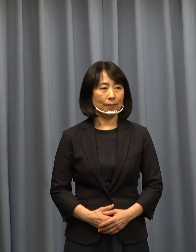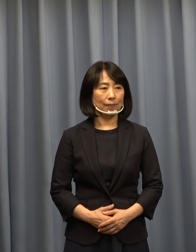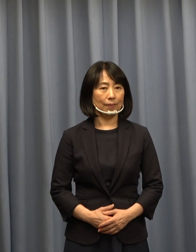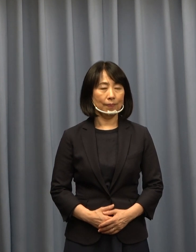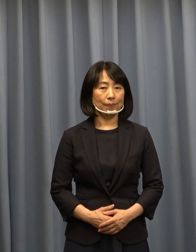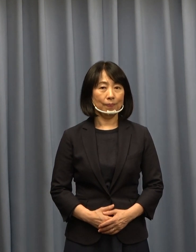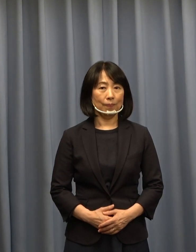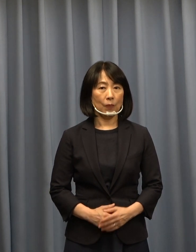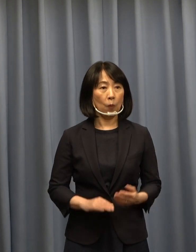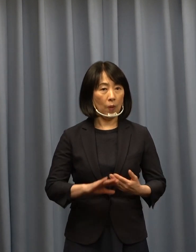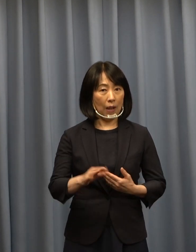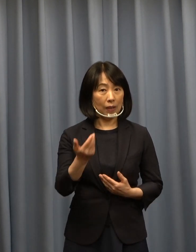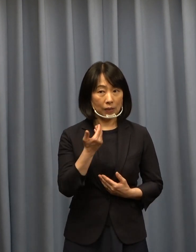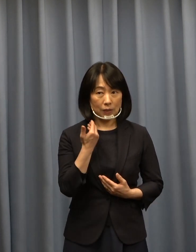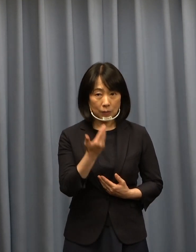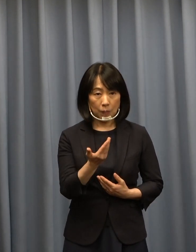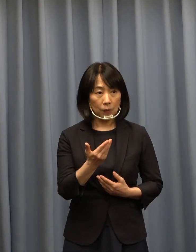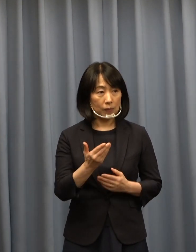よろしいですか。